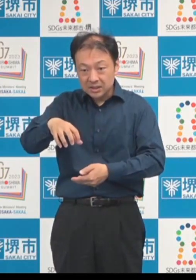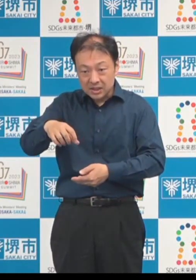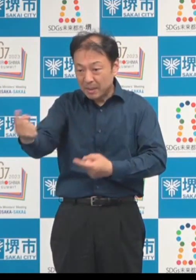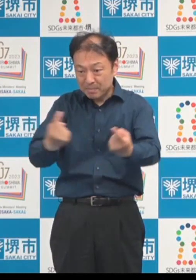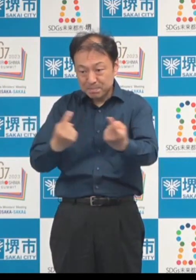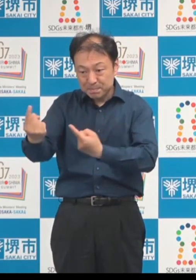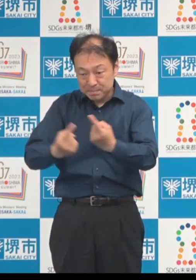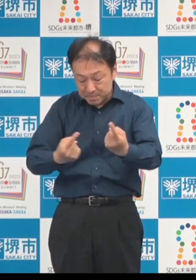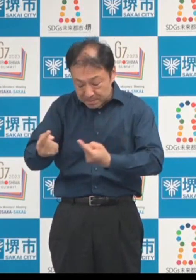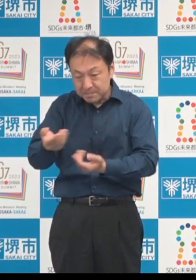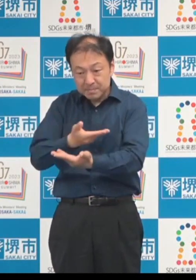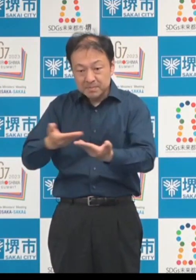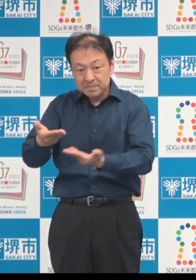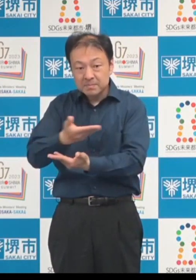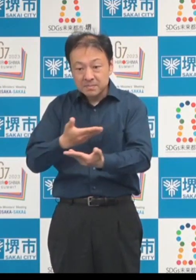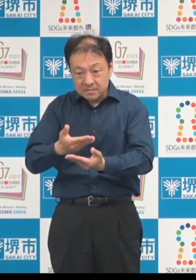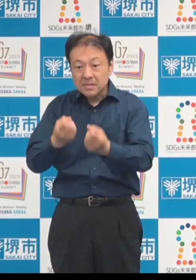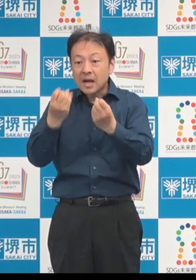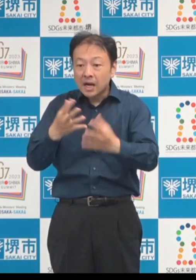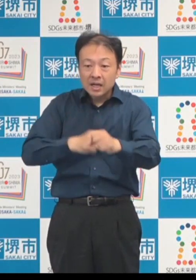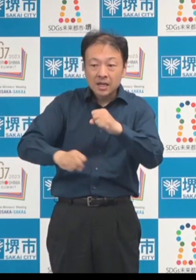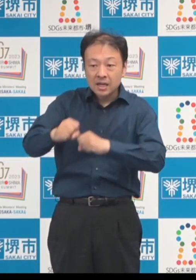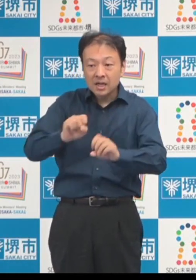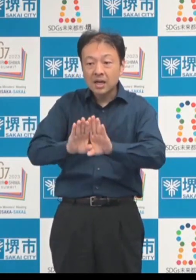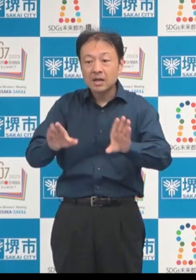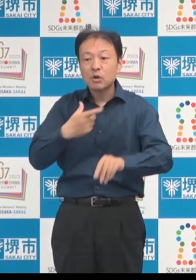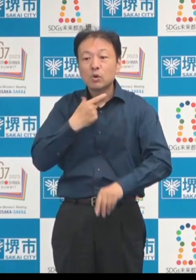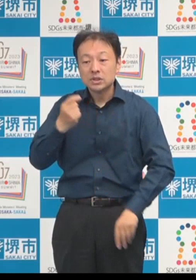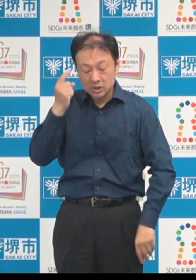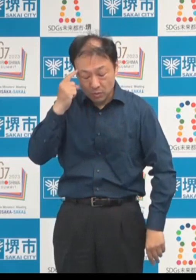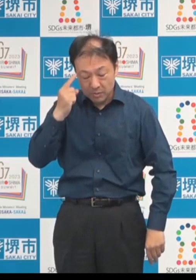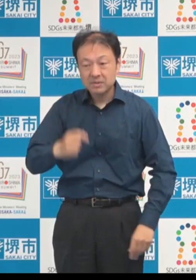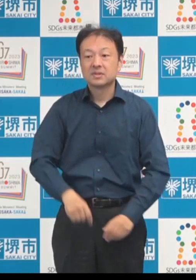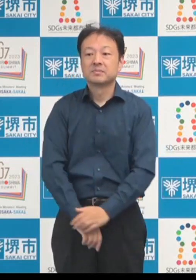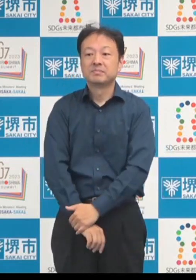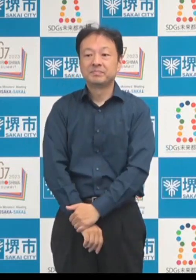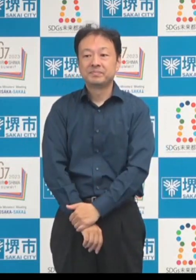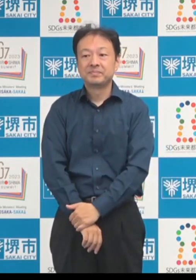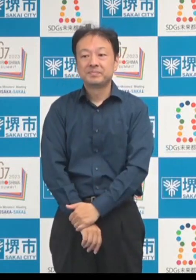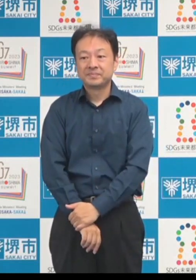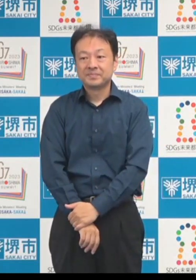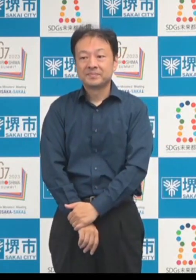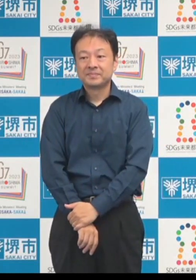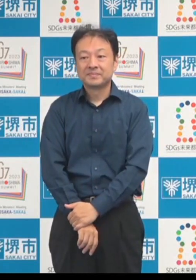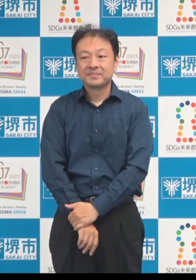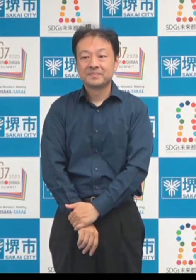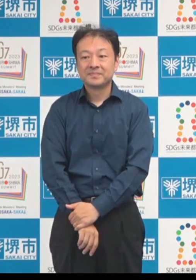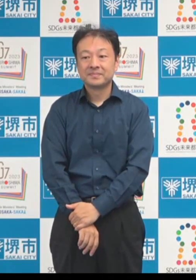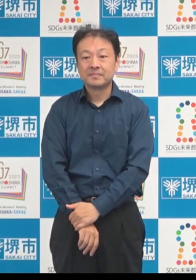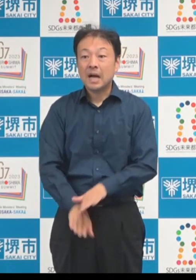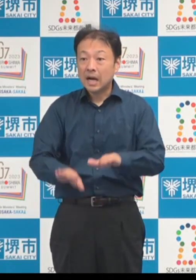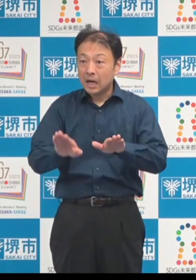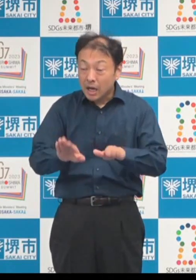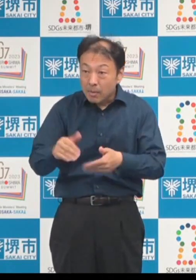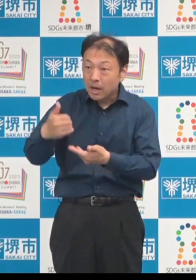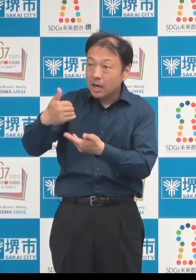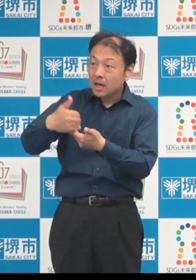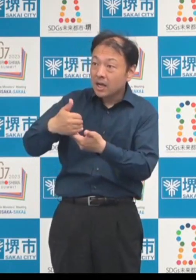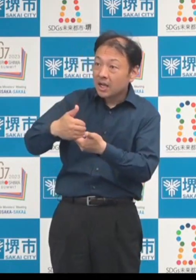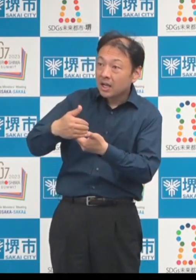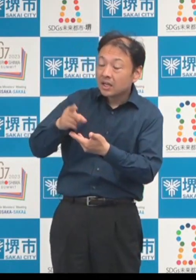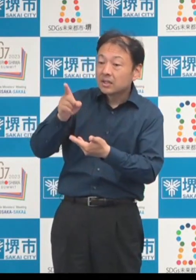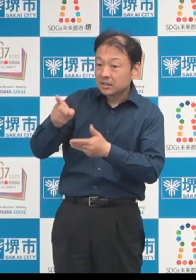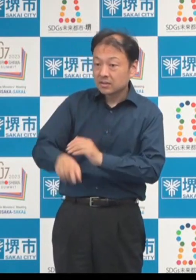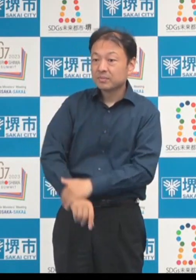きながら、どんどん新しい取り組みが生まれるような場所にしたいと思っています。 今のお話だと非常